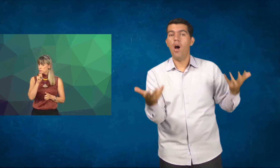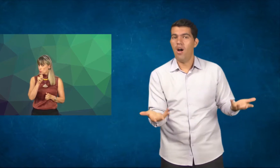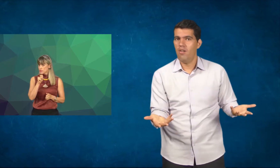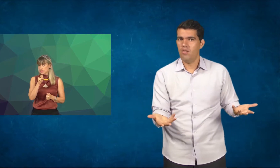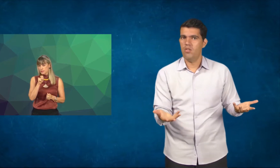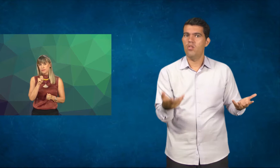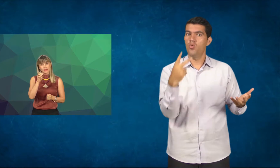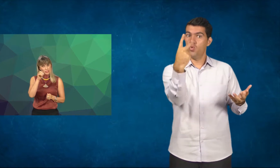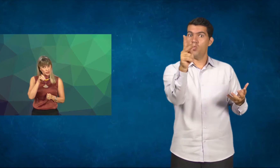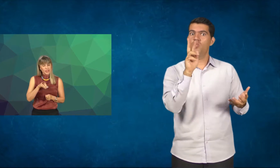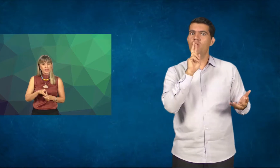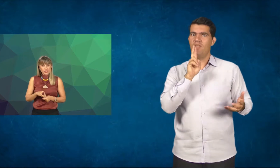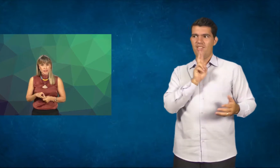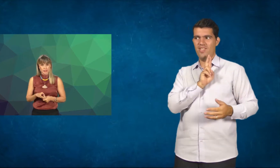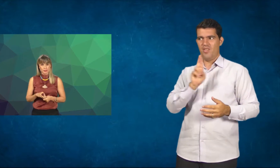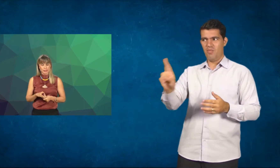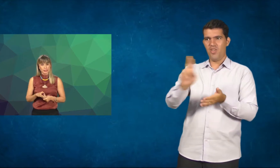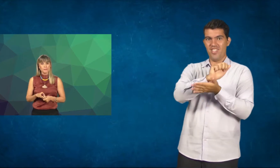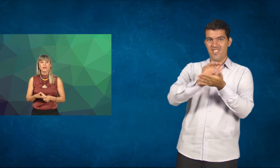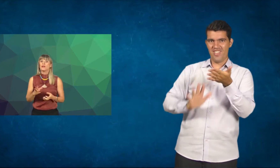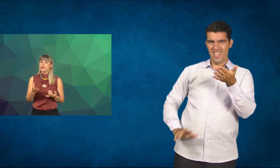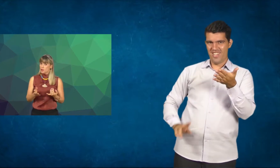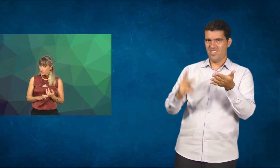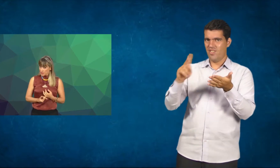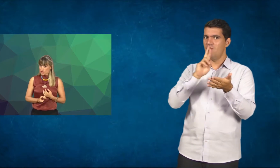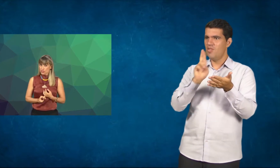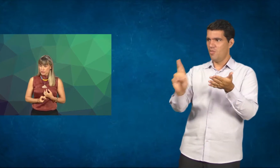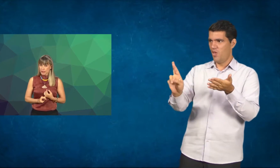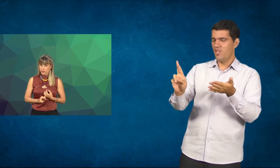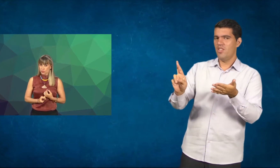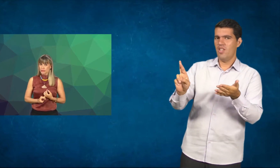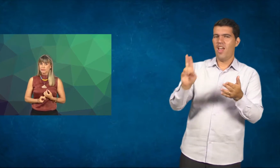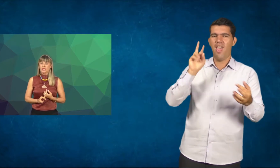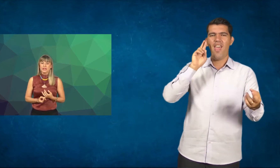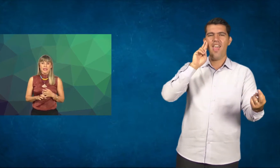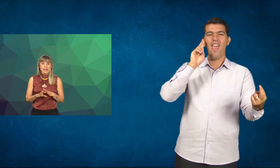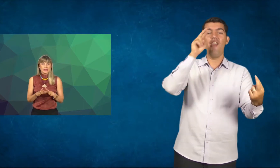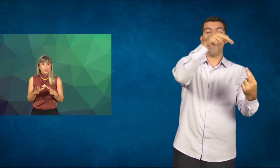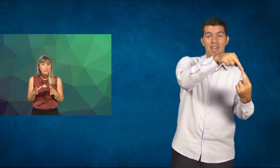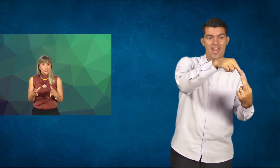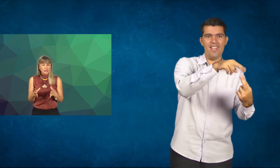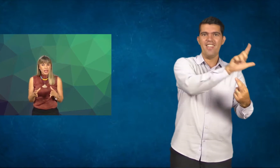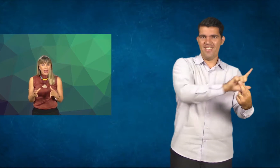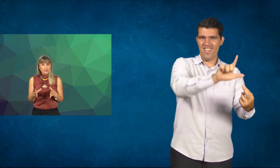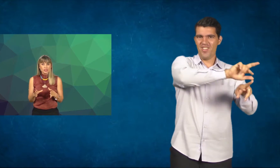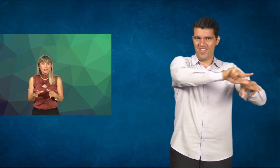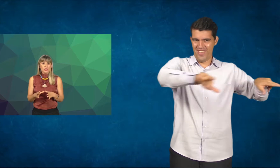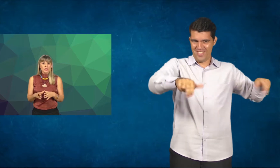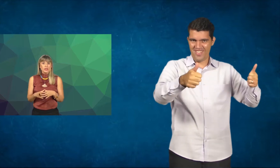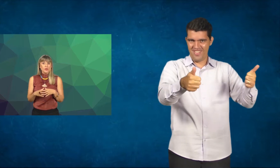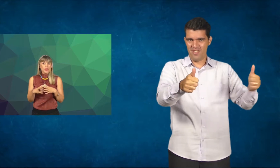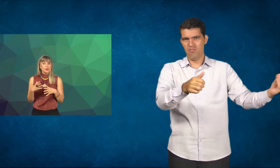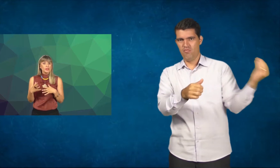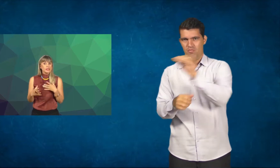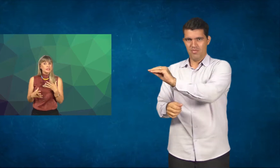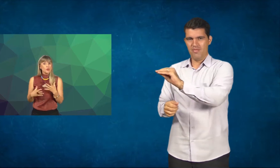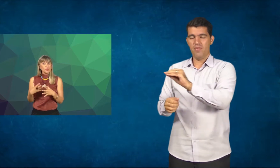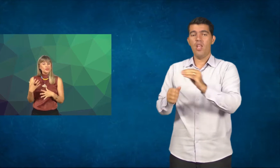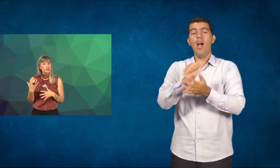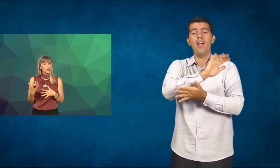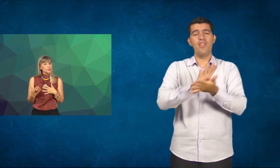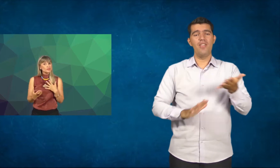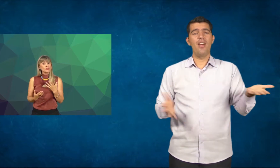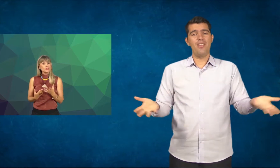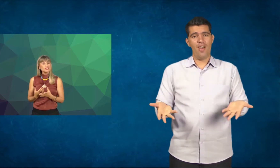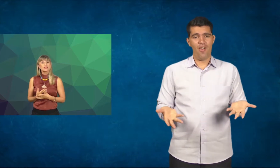sua resposta, na atividade dessa semana, referências de literatura. Essa é a nossa atividade e eu quero conhecer